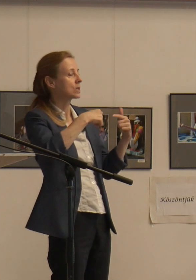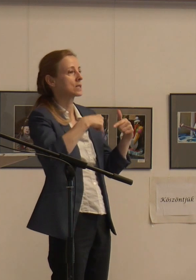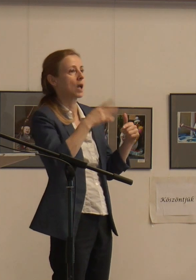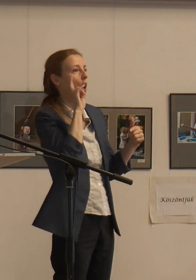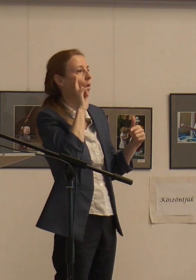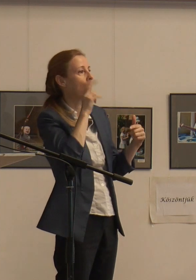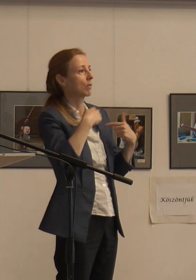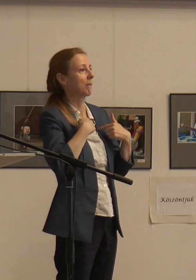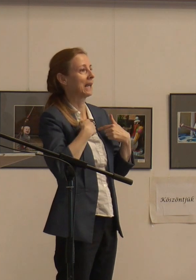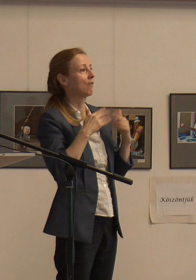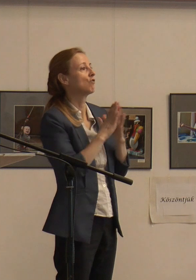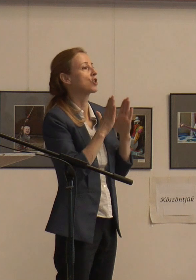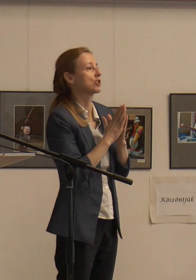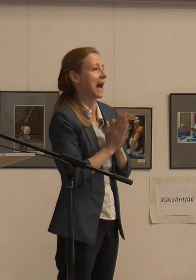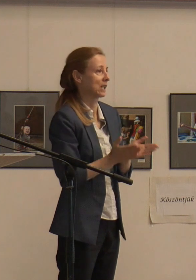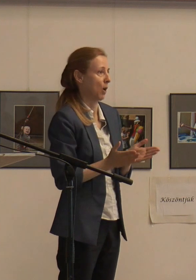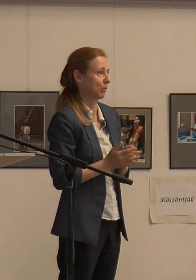vasárnak.